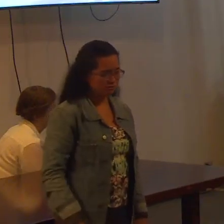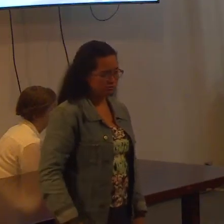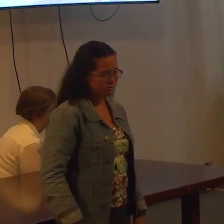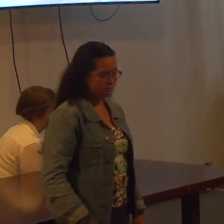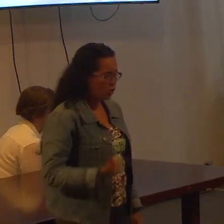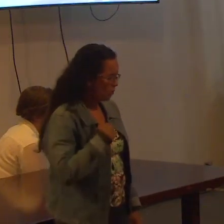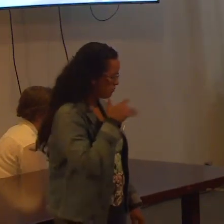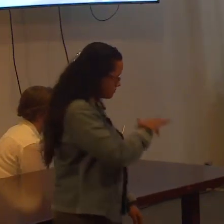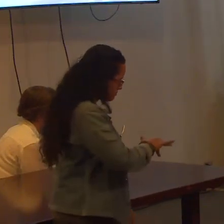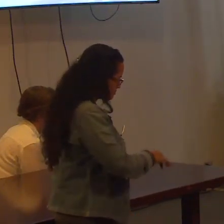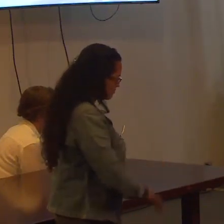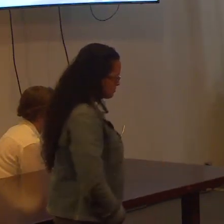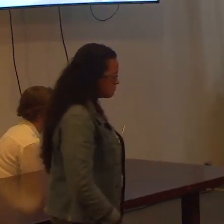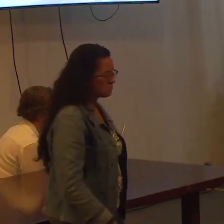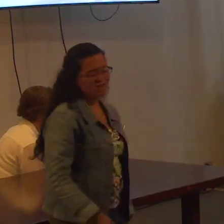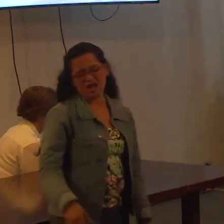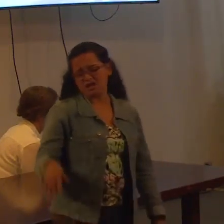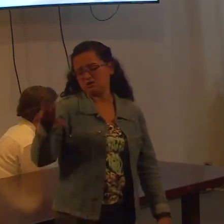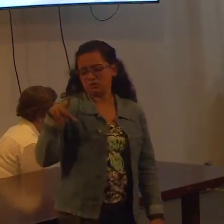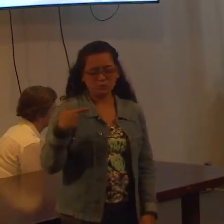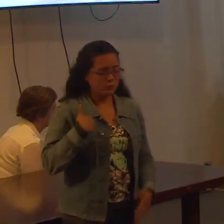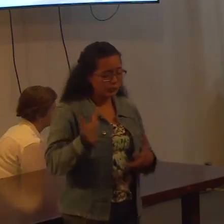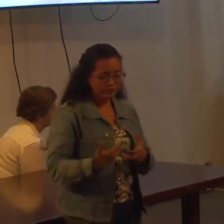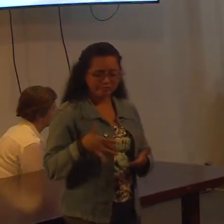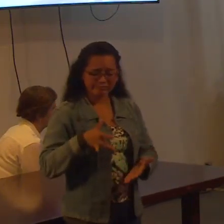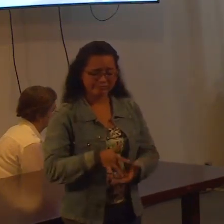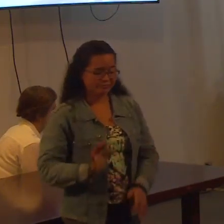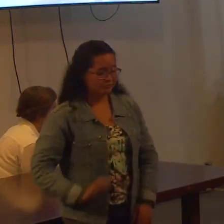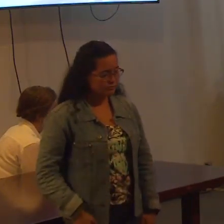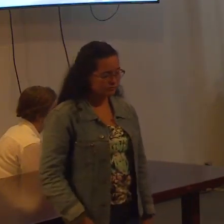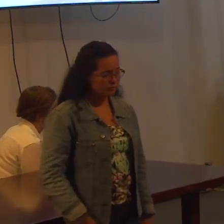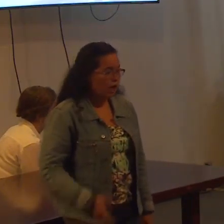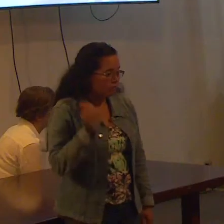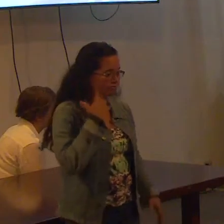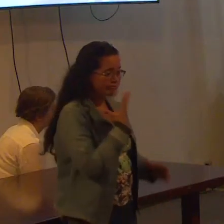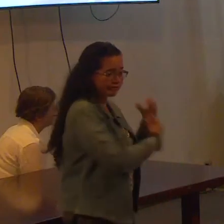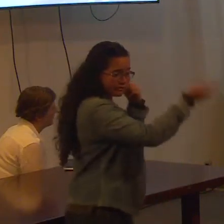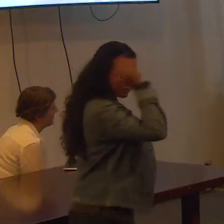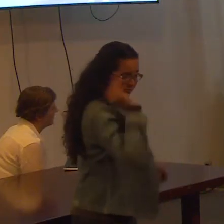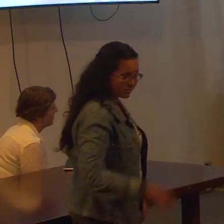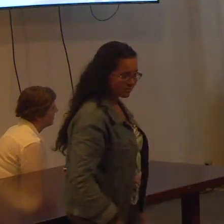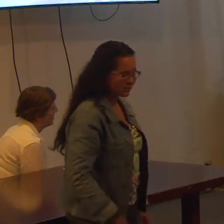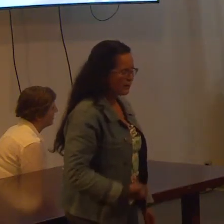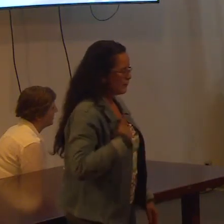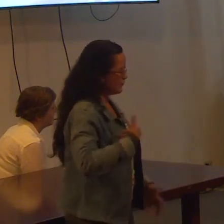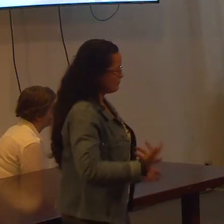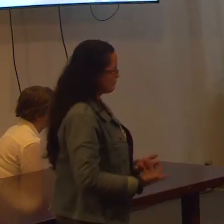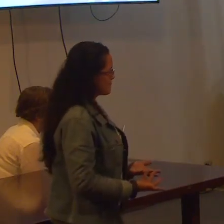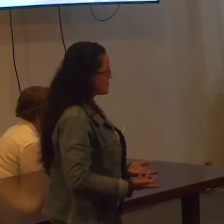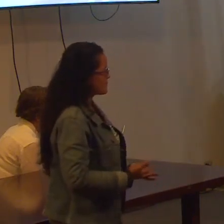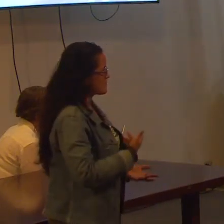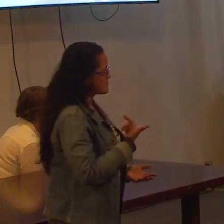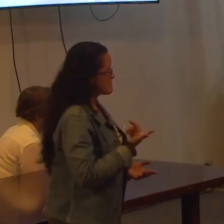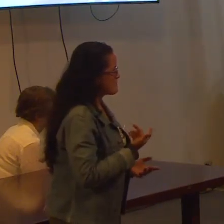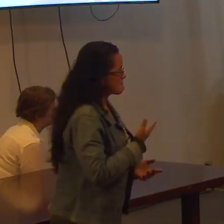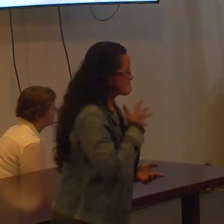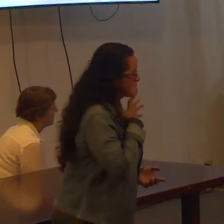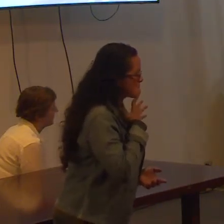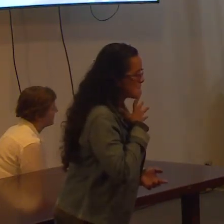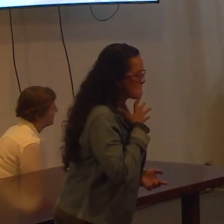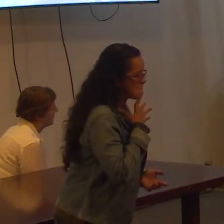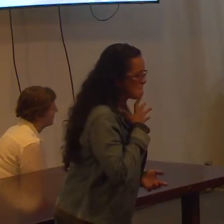como, no, yo no quiero participar, y simplemente salían y se iban. Como que yo quedaba con la palabra en la boca y,